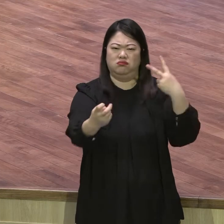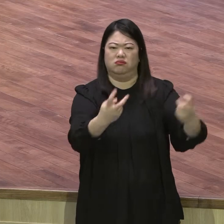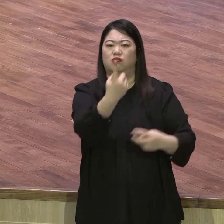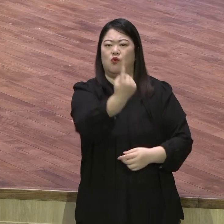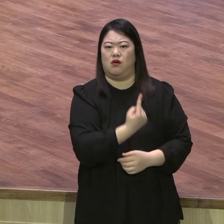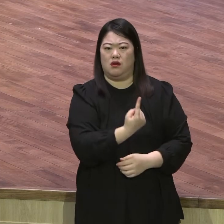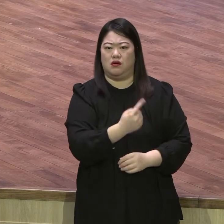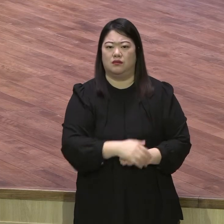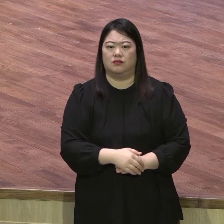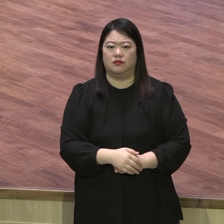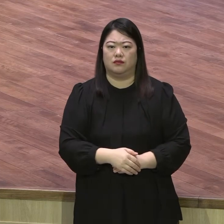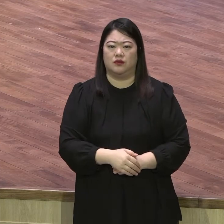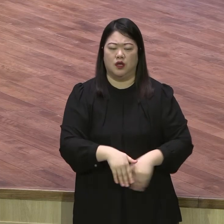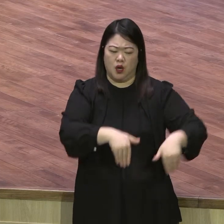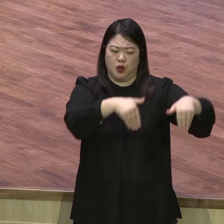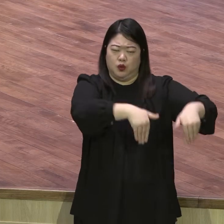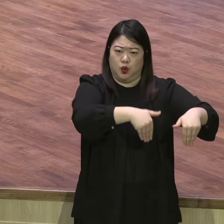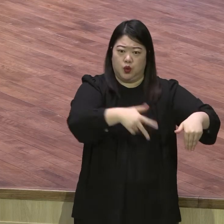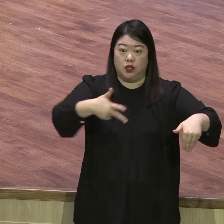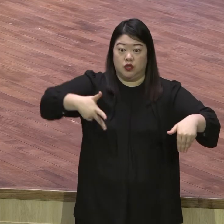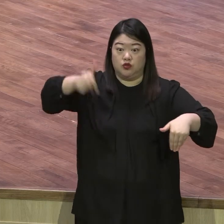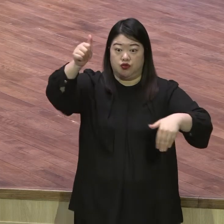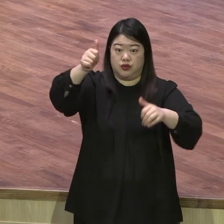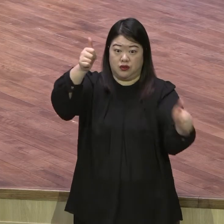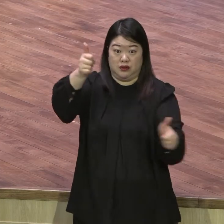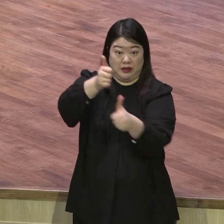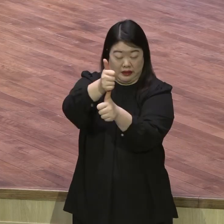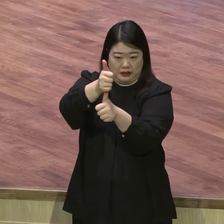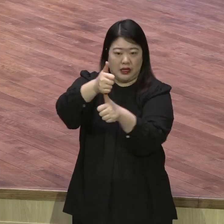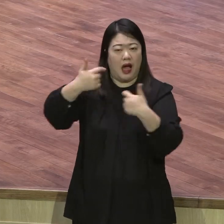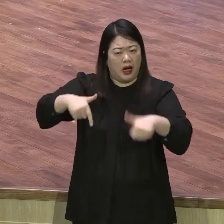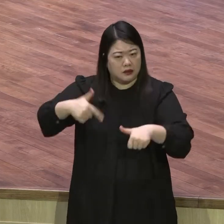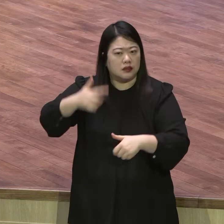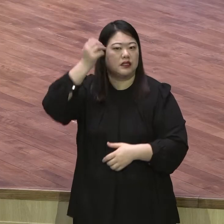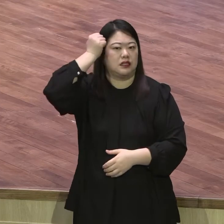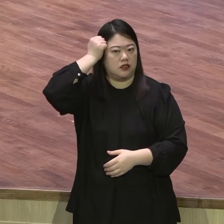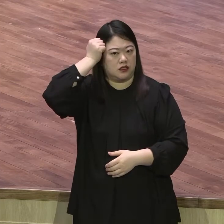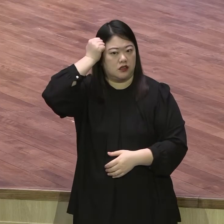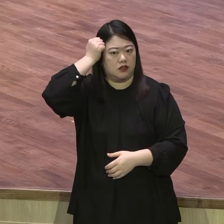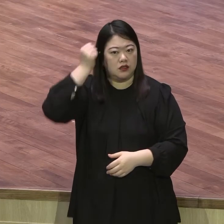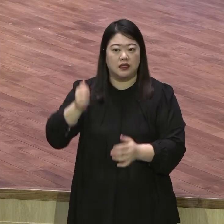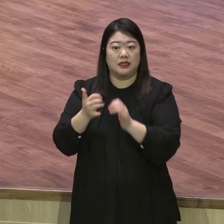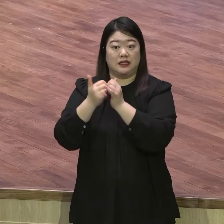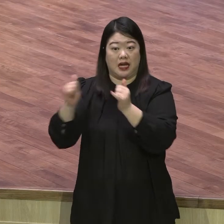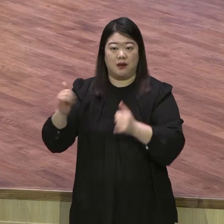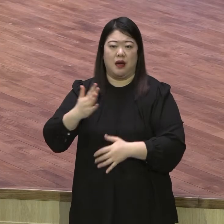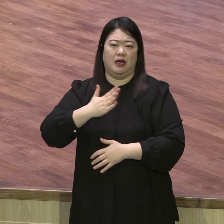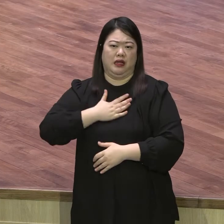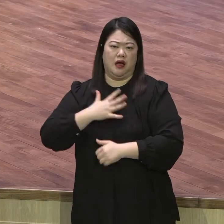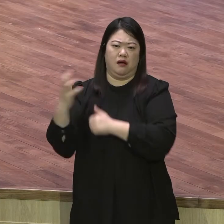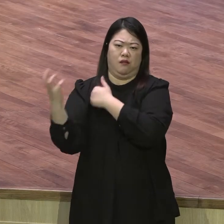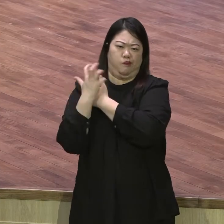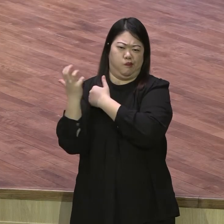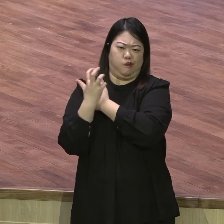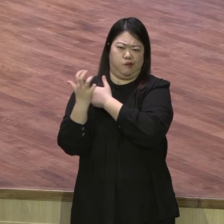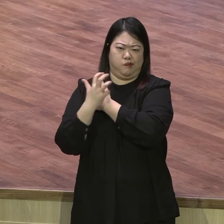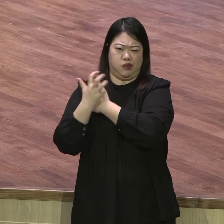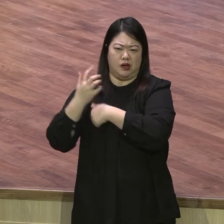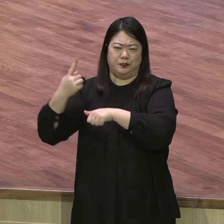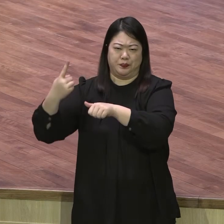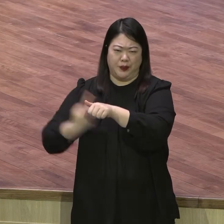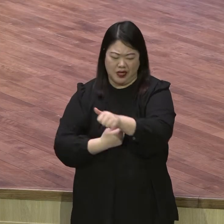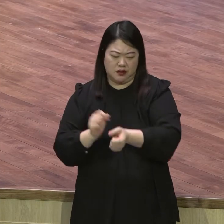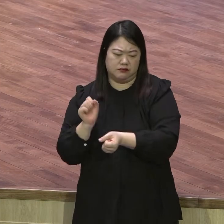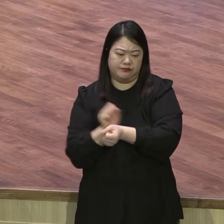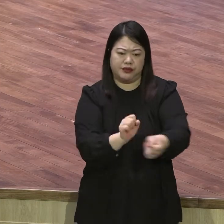너희에게 종이 주인보다 더 크지 못하다 한 말을 기억하라. 사람들이 나를 박해하였은즉 너희도